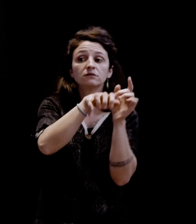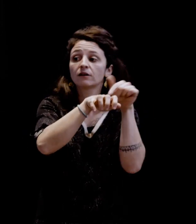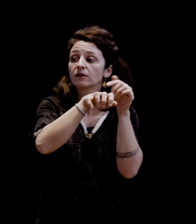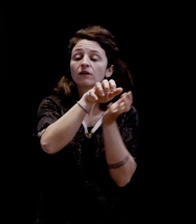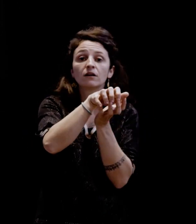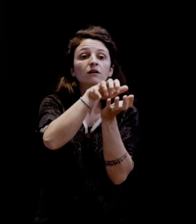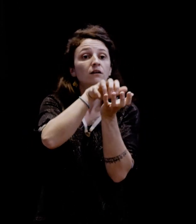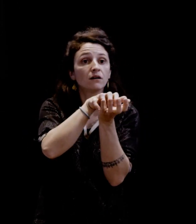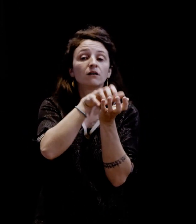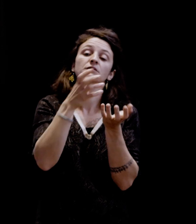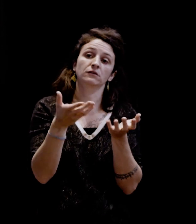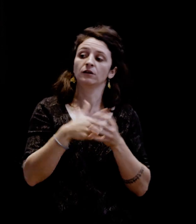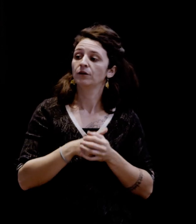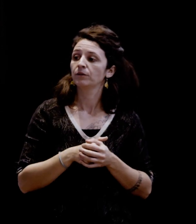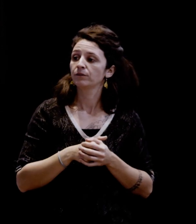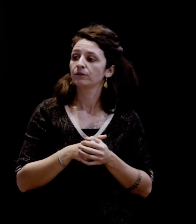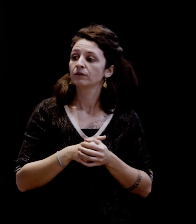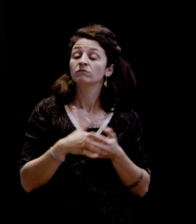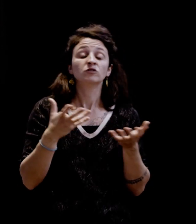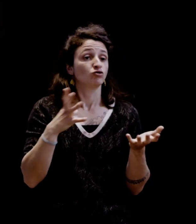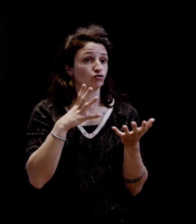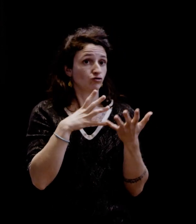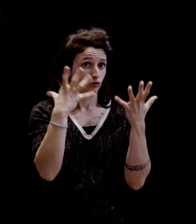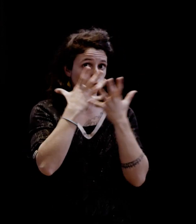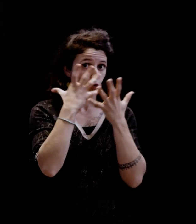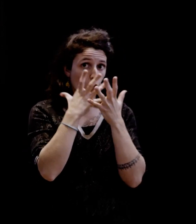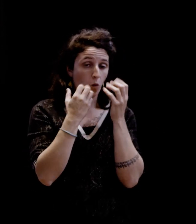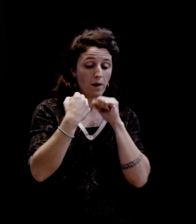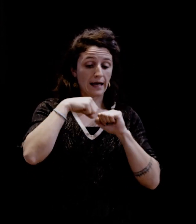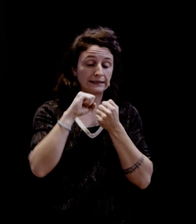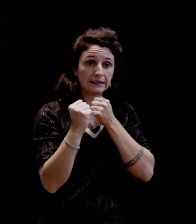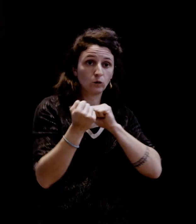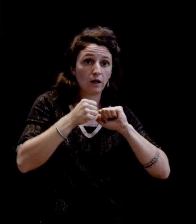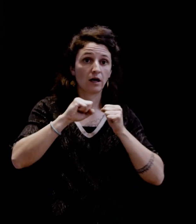avant de la mâchoire du haut, prognatisme. Donc on a des troubles de l'articulation